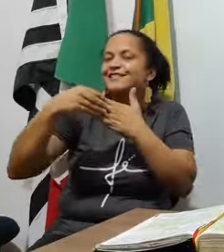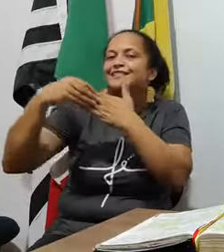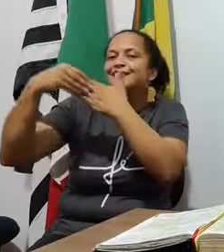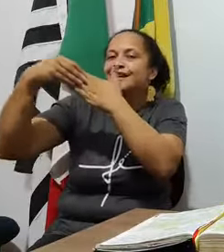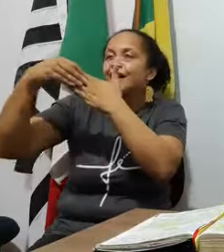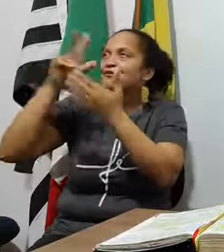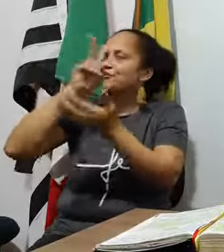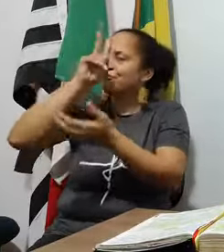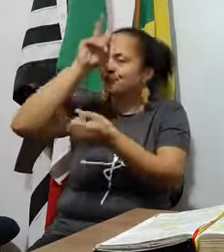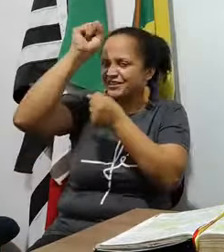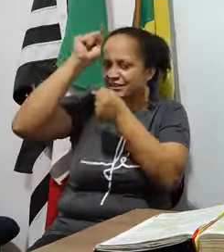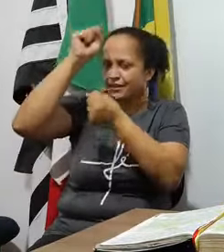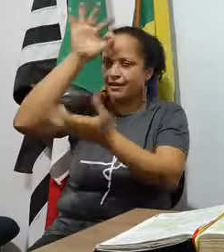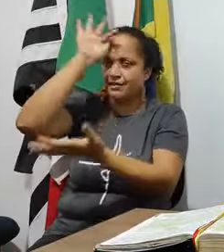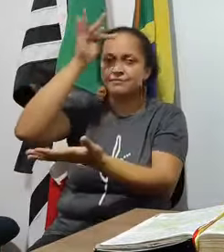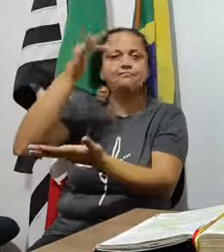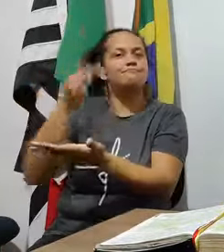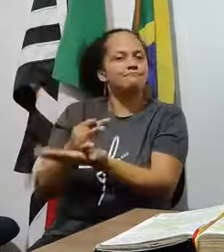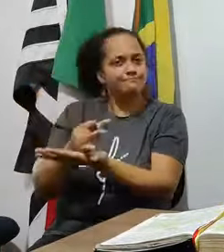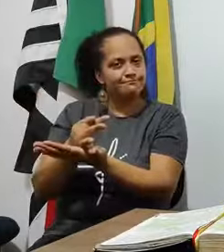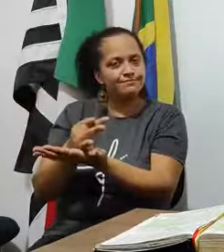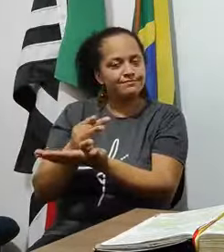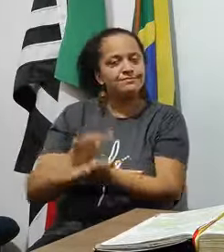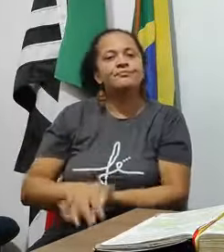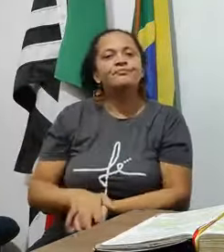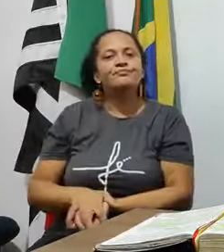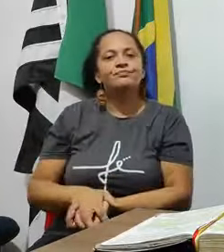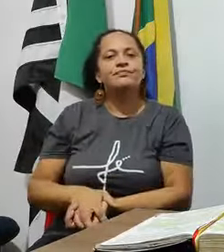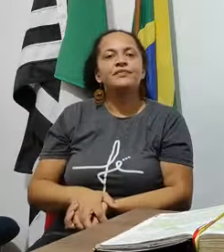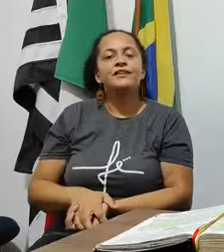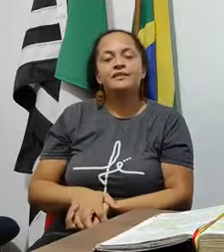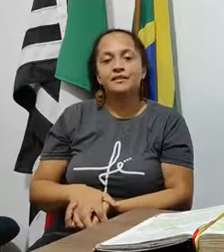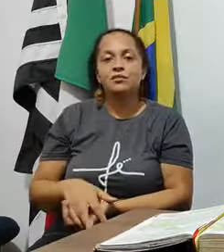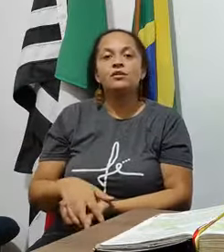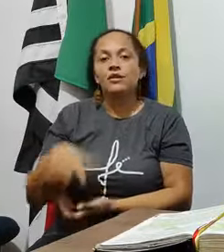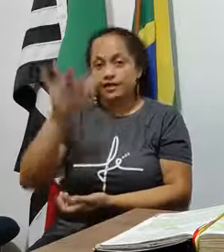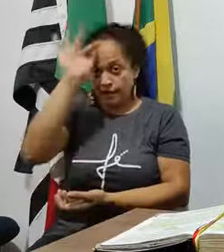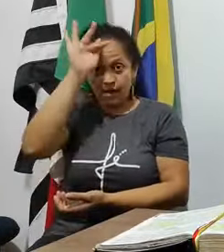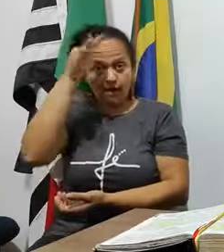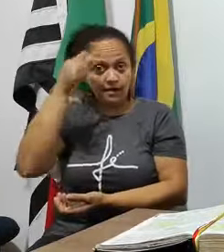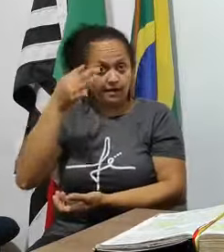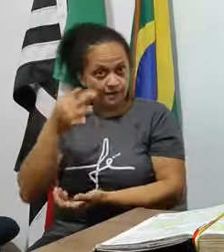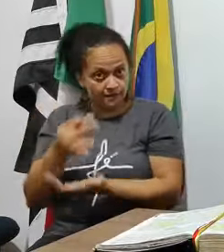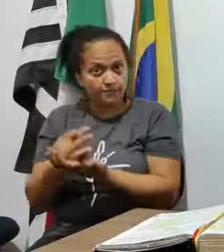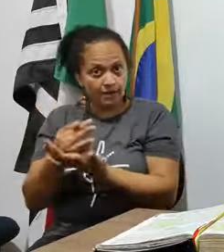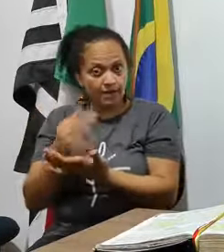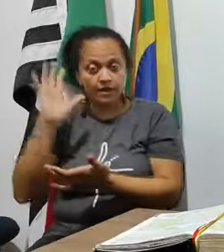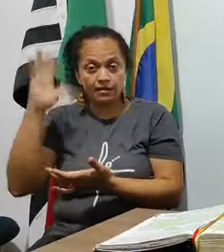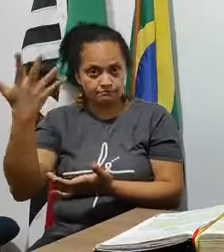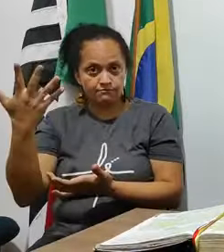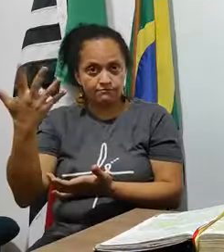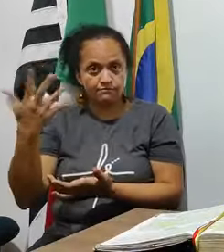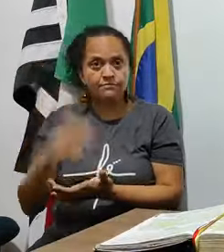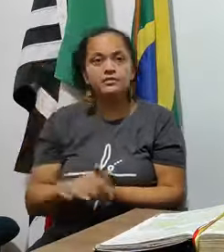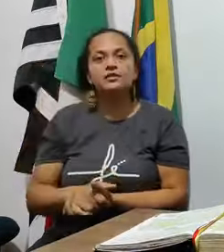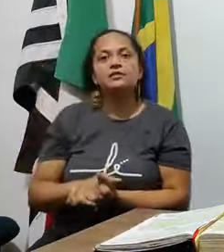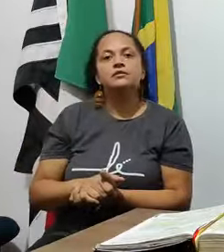fé. Inclusive, a fé, ela é gerada